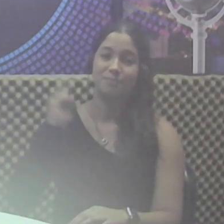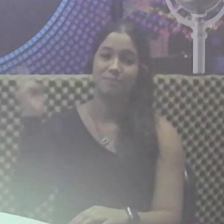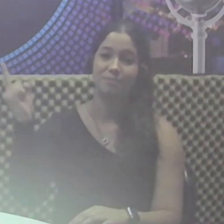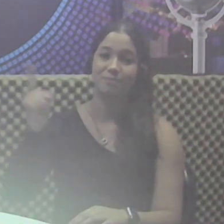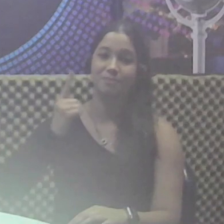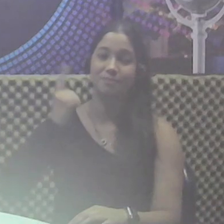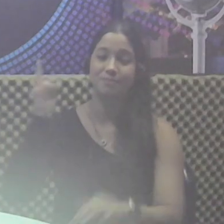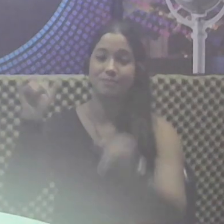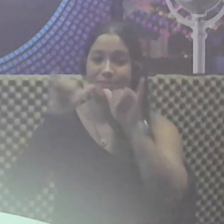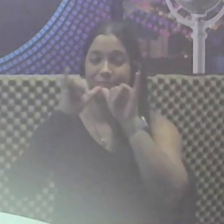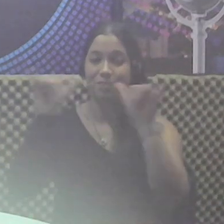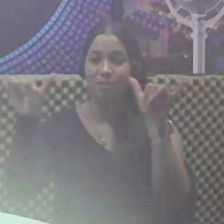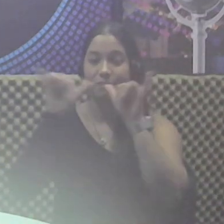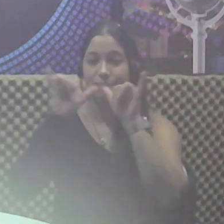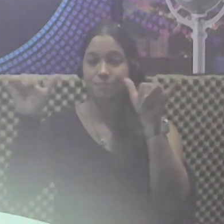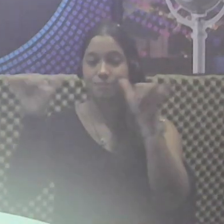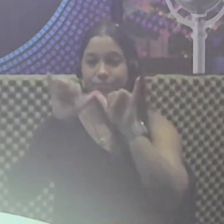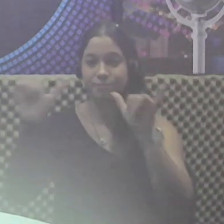Giro de